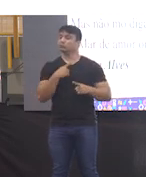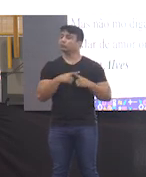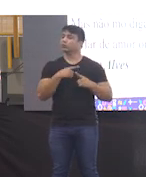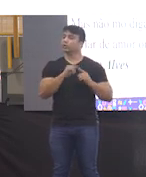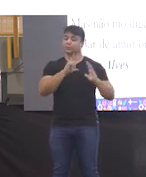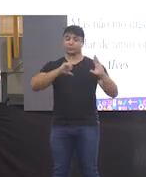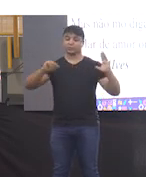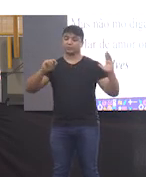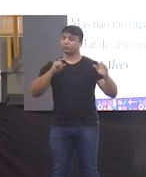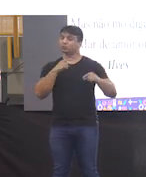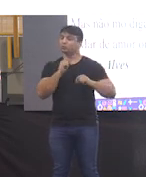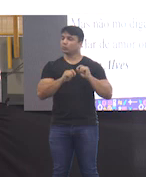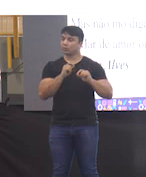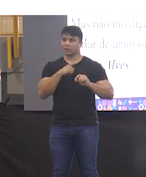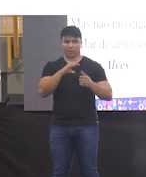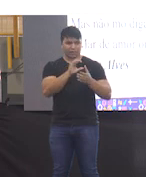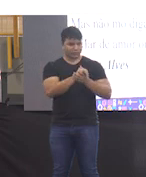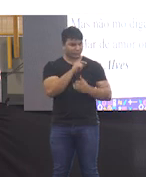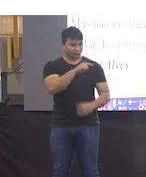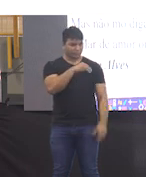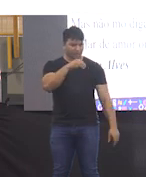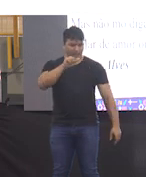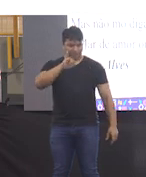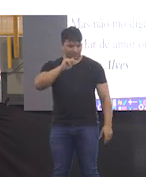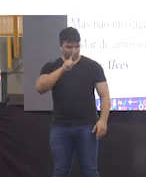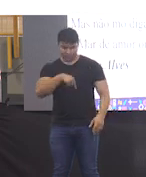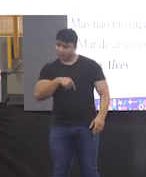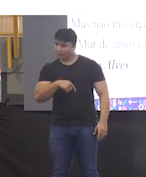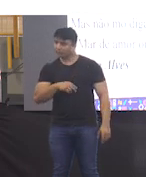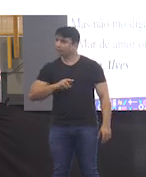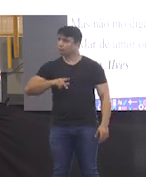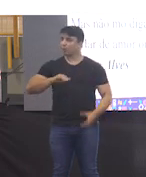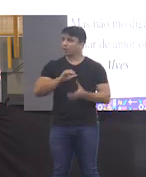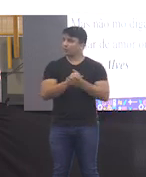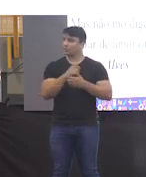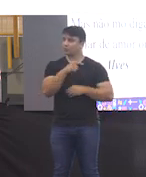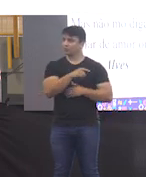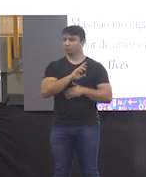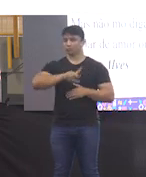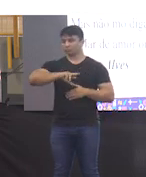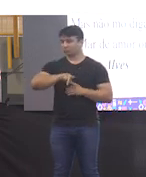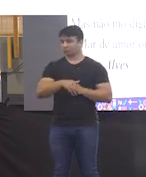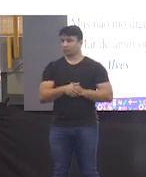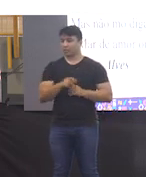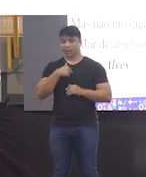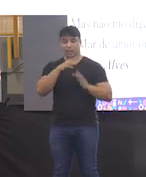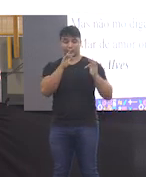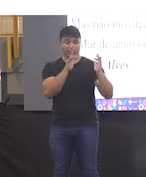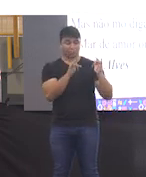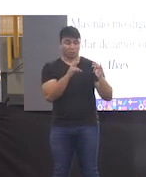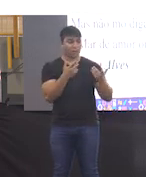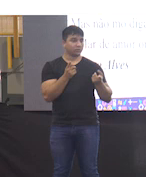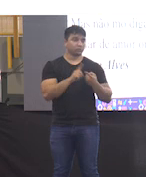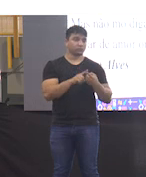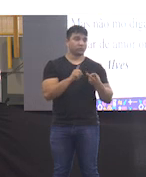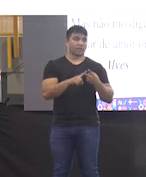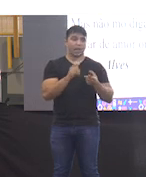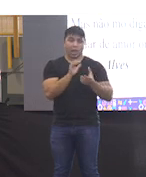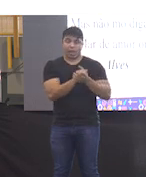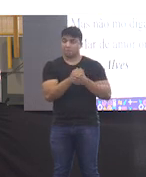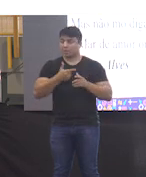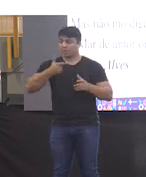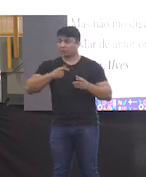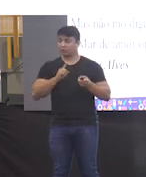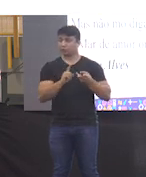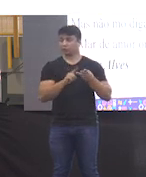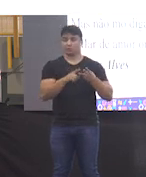Maria, ele é casado com a Maria? Não. Ele é namorado, ele é amante,